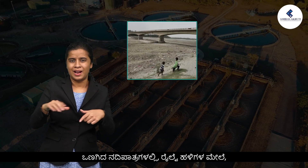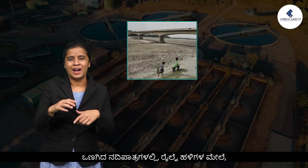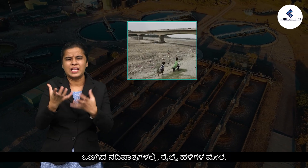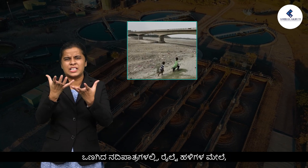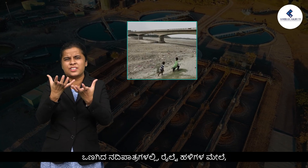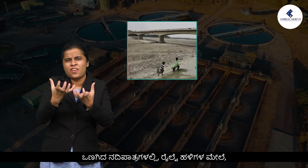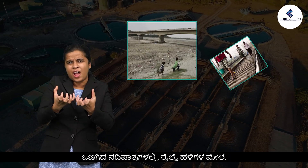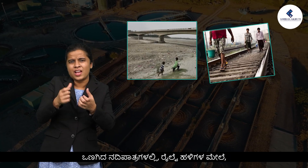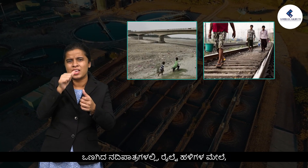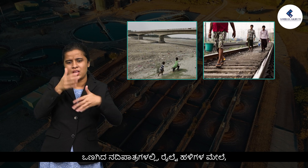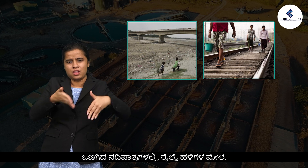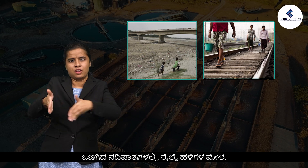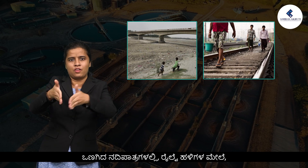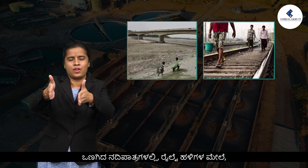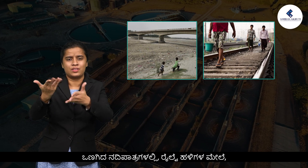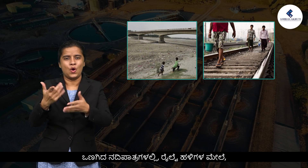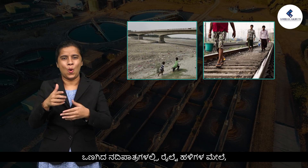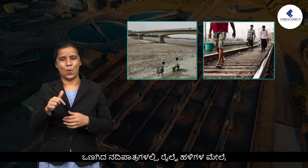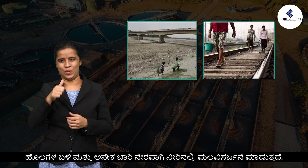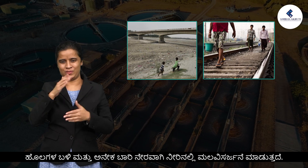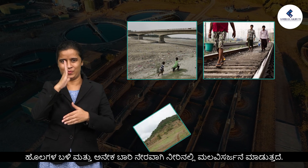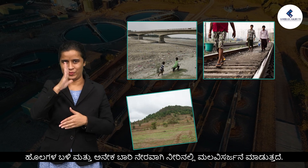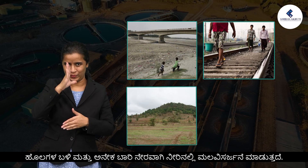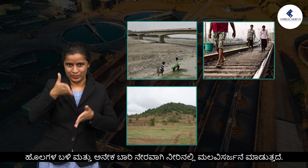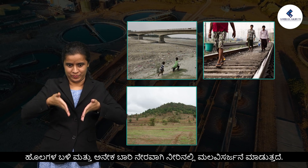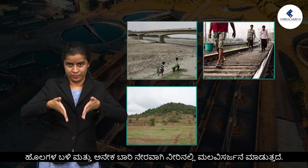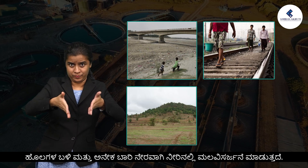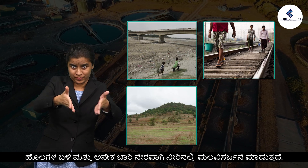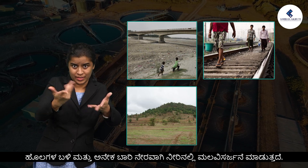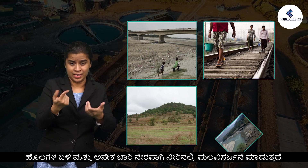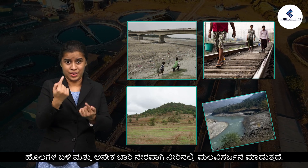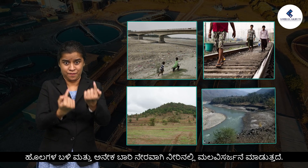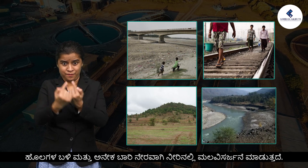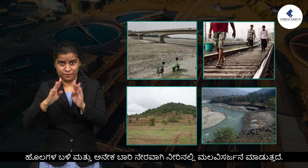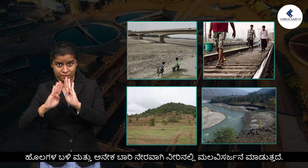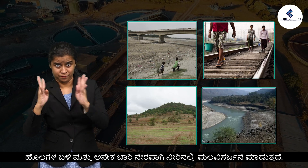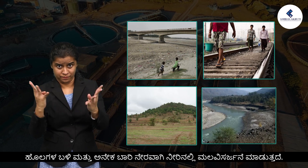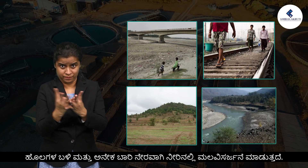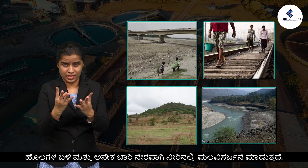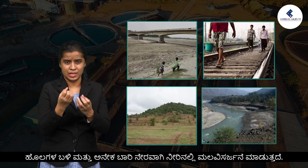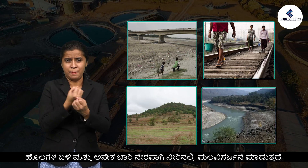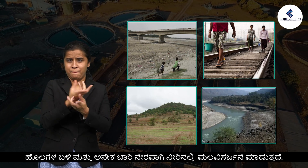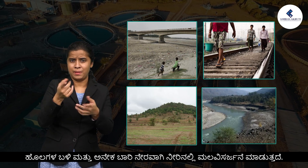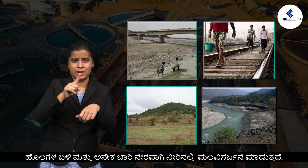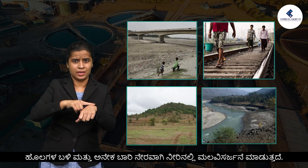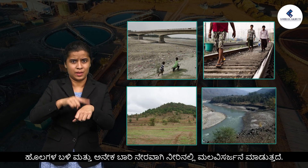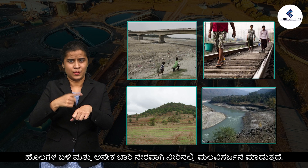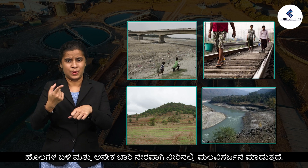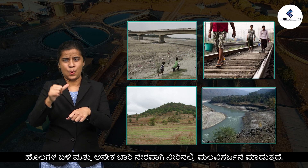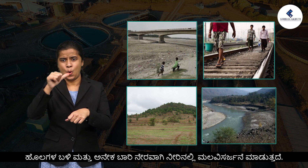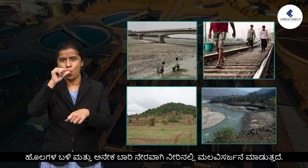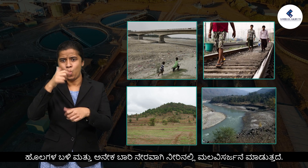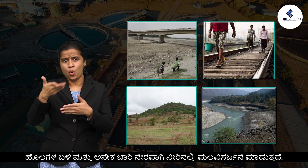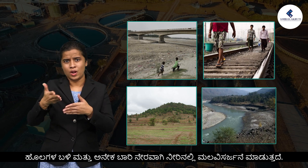ಪಾತ್ರಗಳಲ್ಲಿ, ರೈಲ್ವೆ ಹಳಿಗಳ ಮೇಲೆ, ಹೊಲಗಳ ಬಳಿ ಮತ್ತು ಅನೇಕ ಬಾರಿ